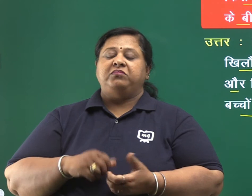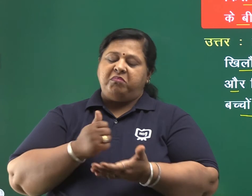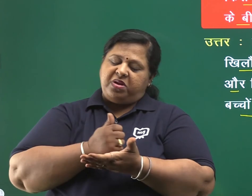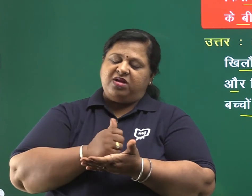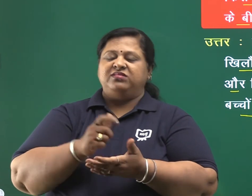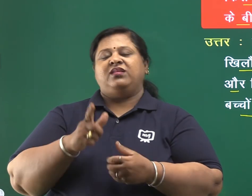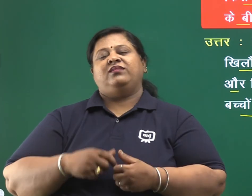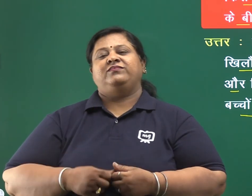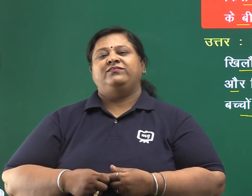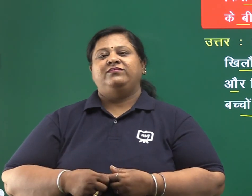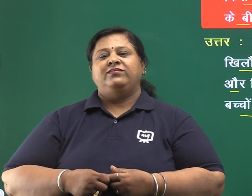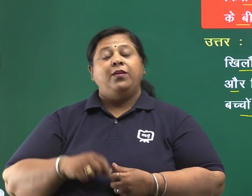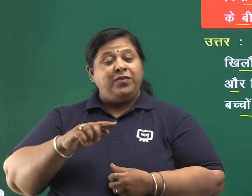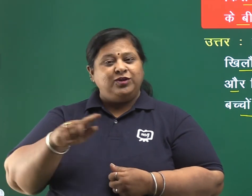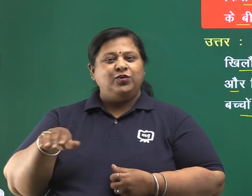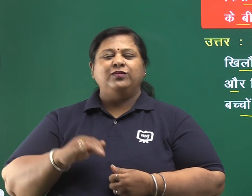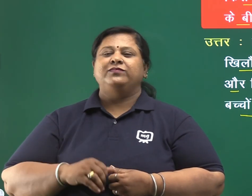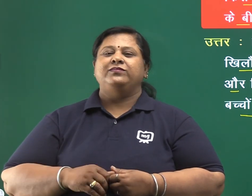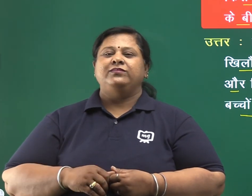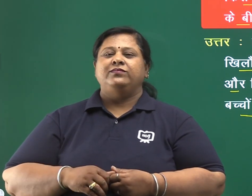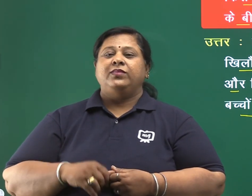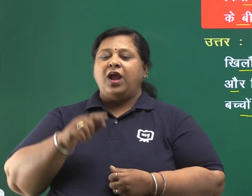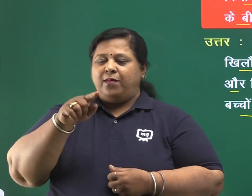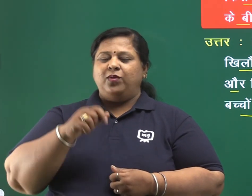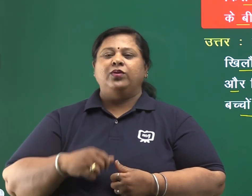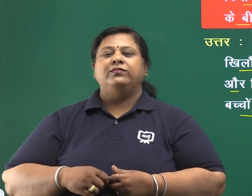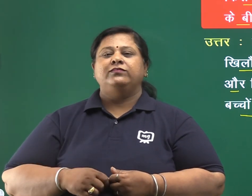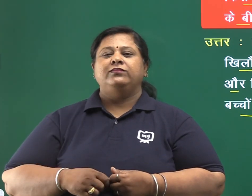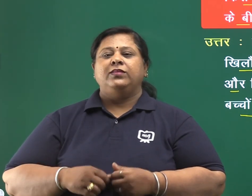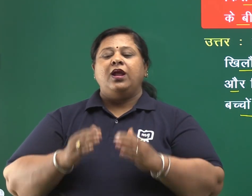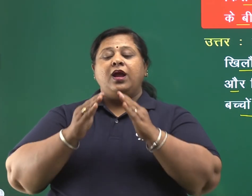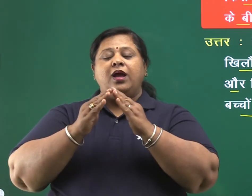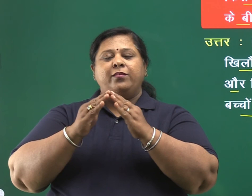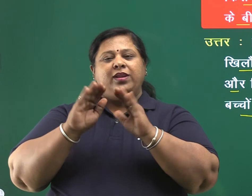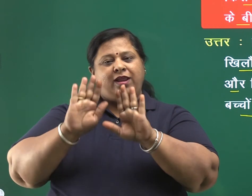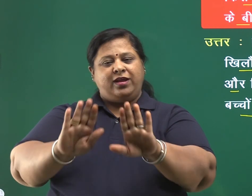प्रयास करें। बच्चों, आप लोग घर पर